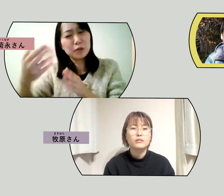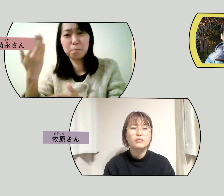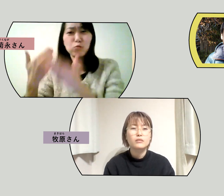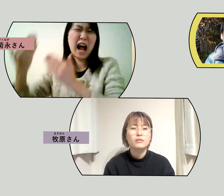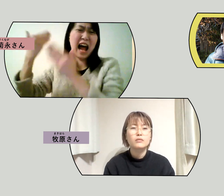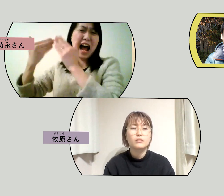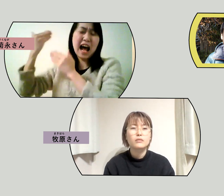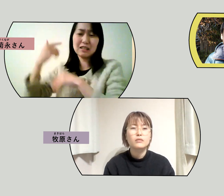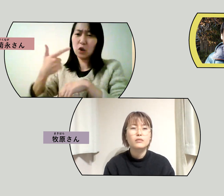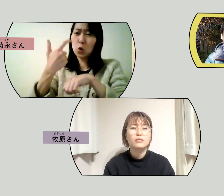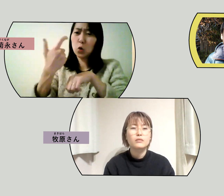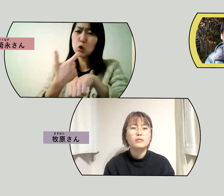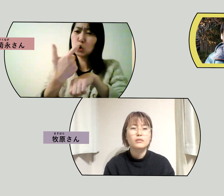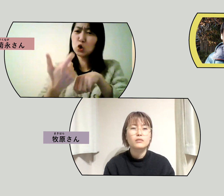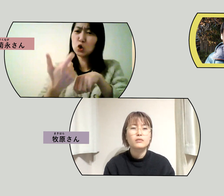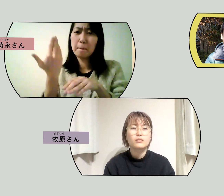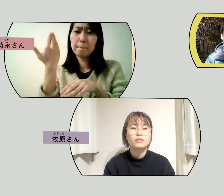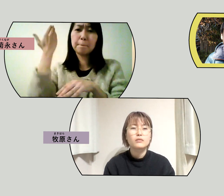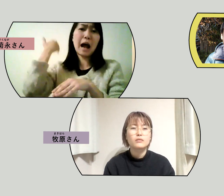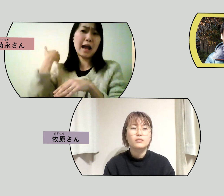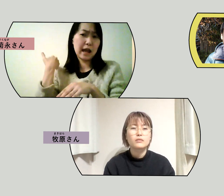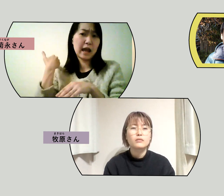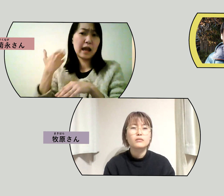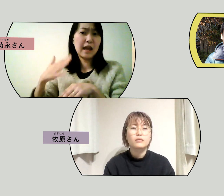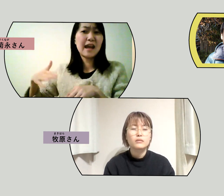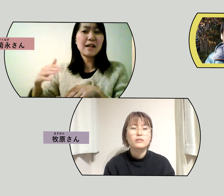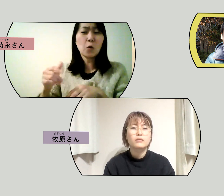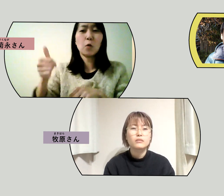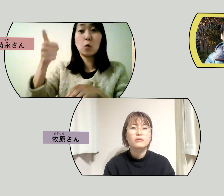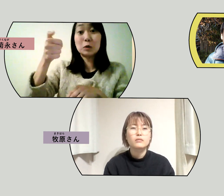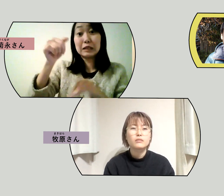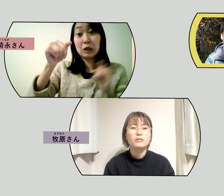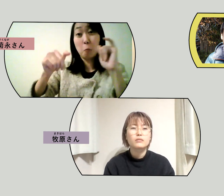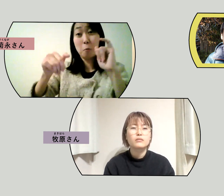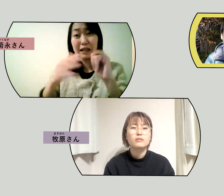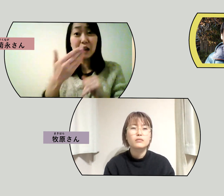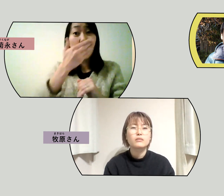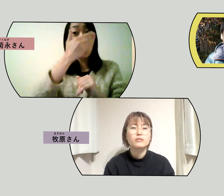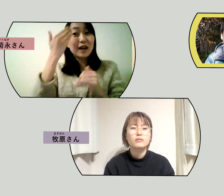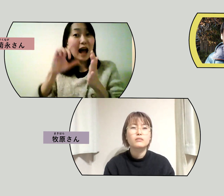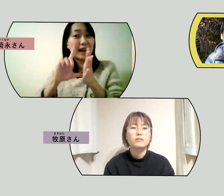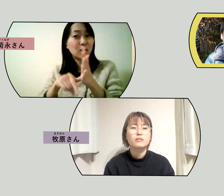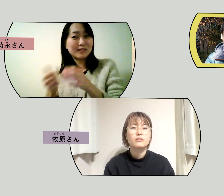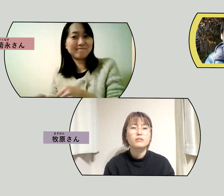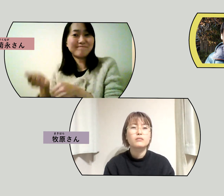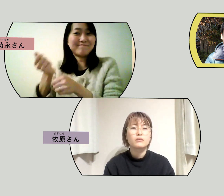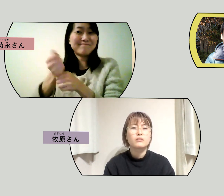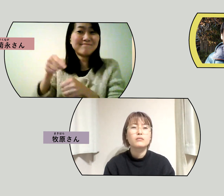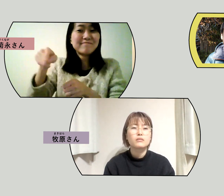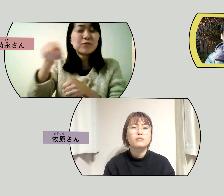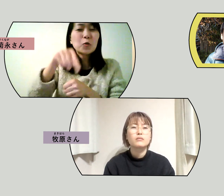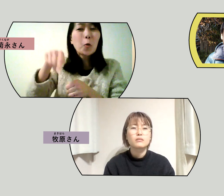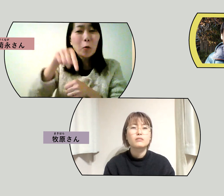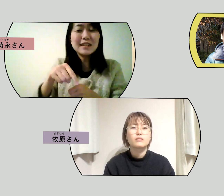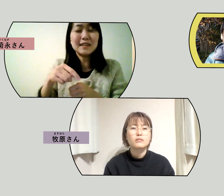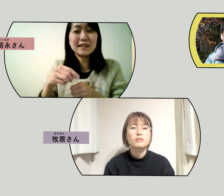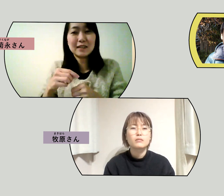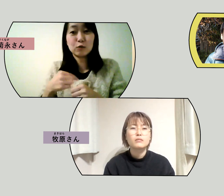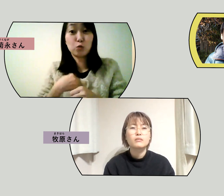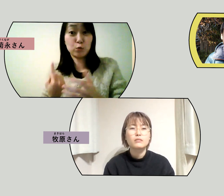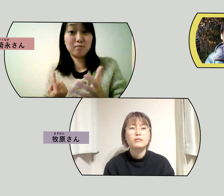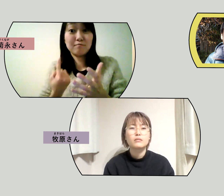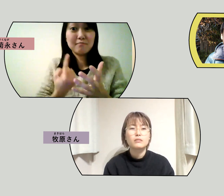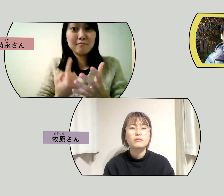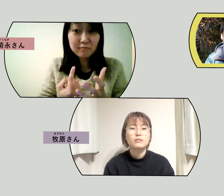て昔の60年前に飛び込んだおじいちゃんおばあちゃんが若かった時に戻っ